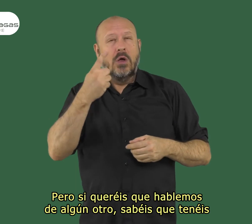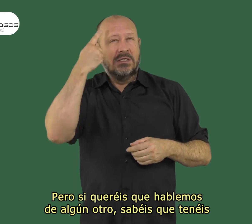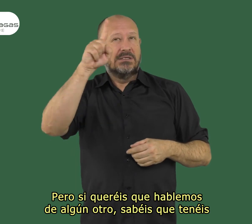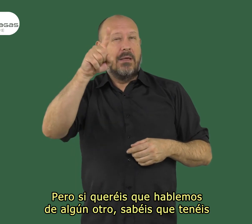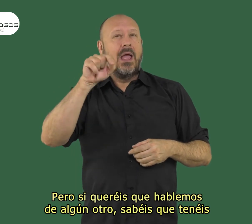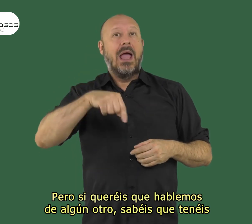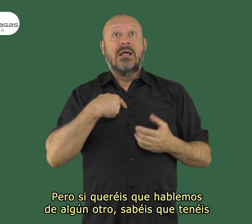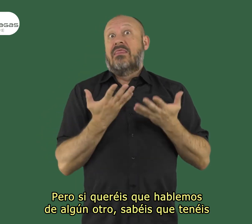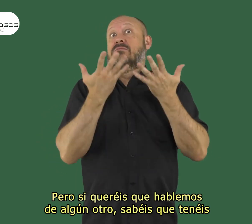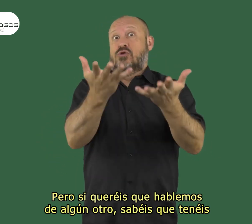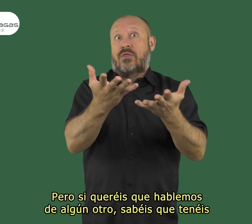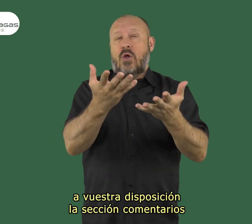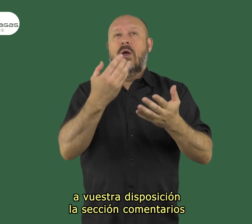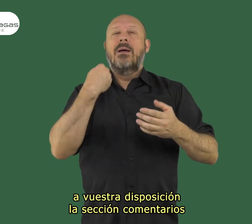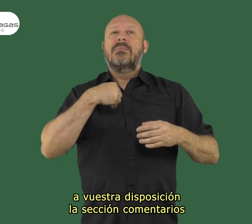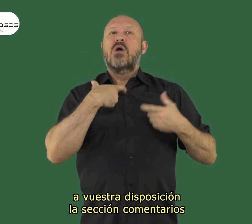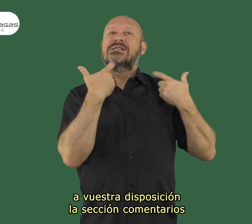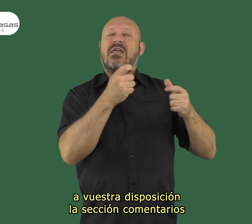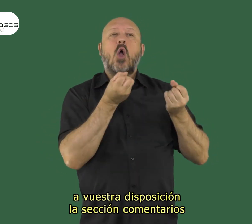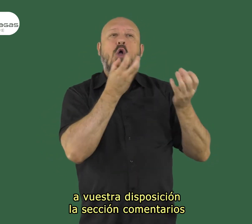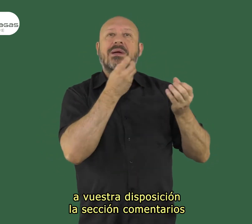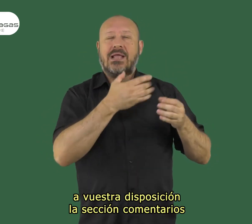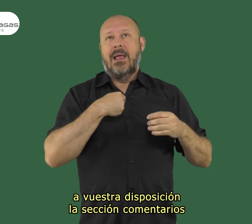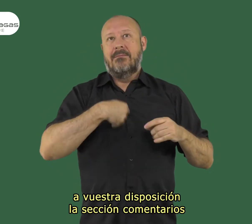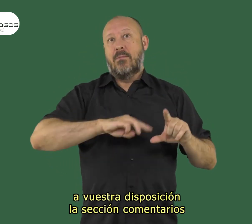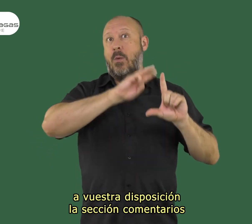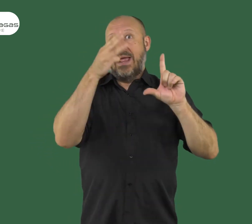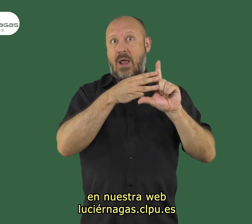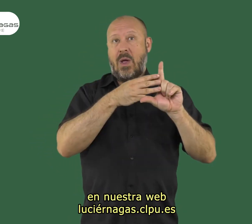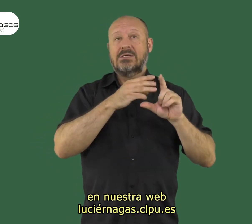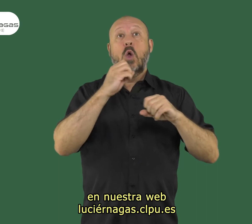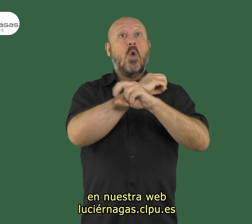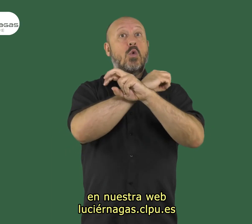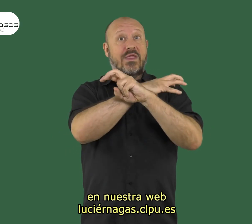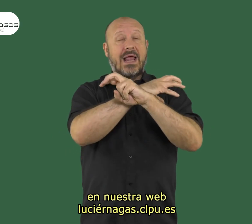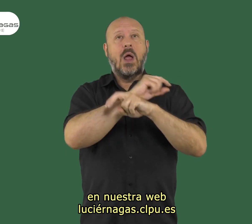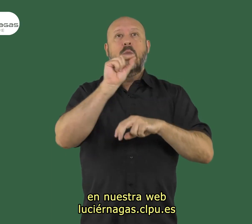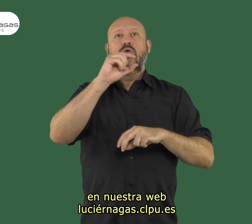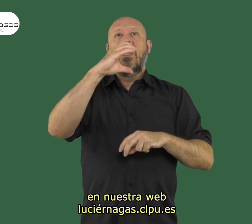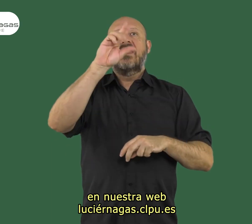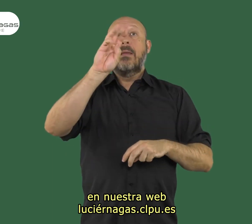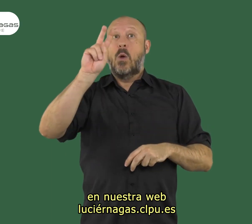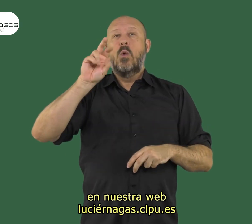sobre algún otro, sabéis que tenéis a vuestra disposición la sección comentarios de nuestra página web